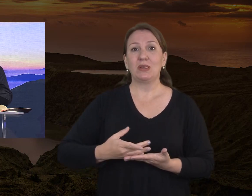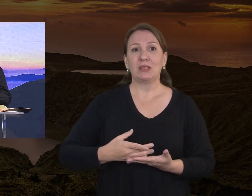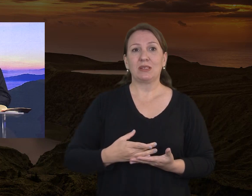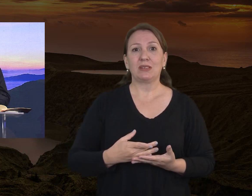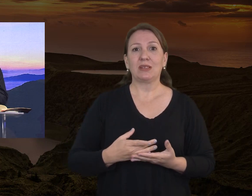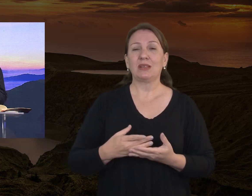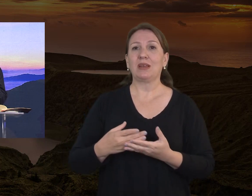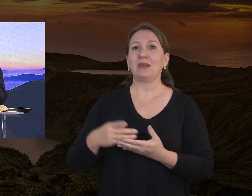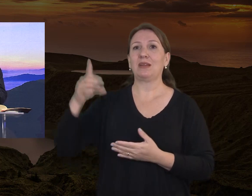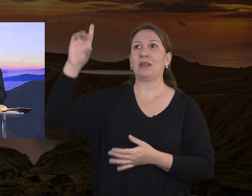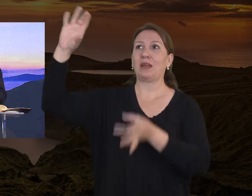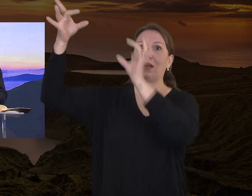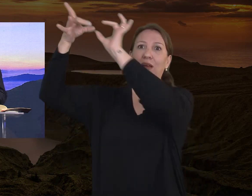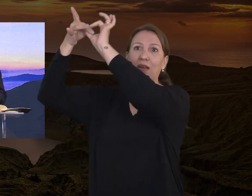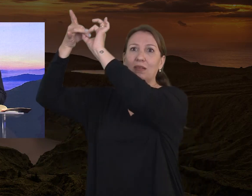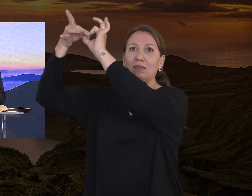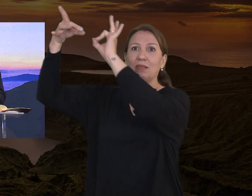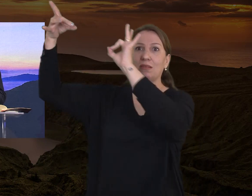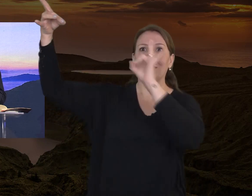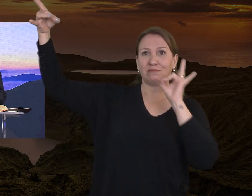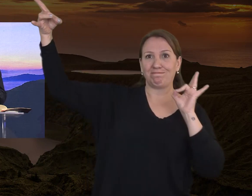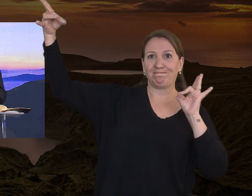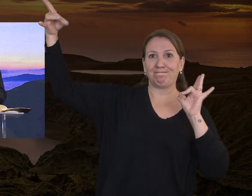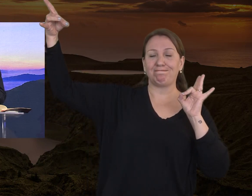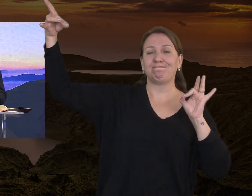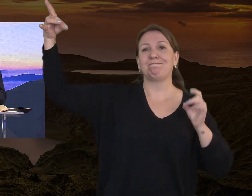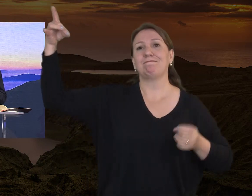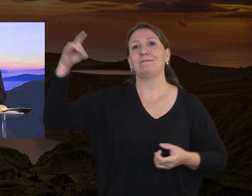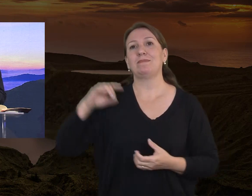corrompeu, a parte que se desconectou, né,